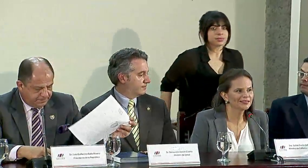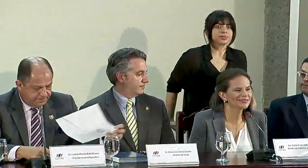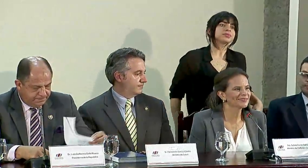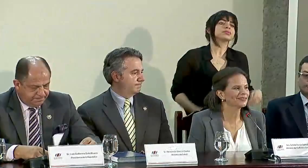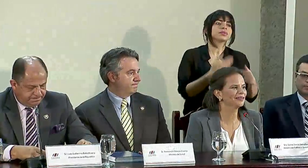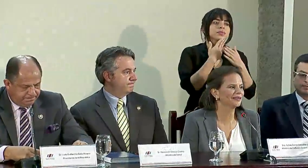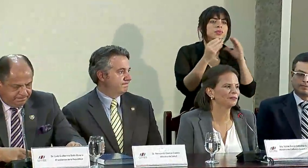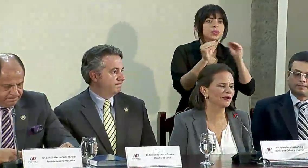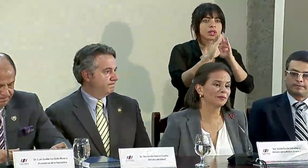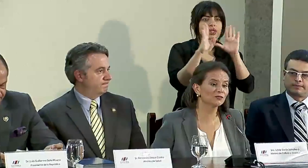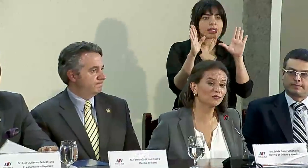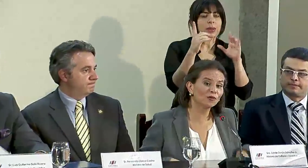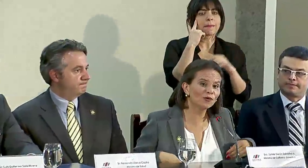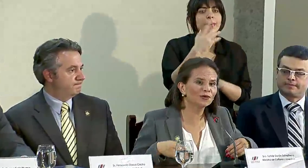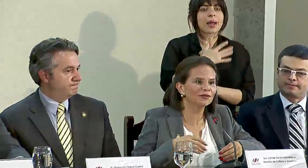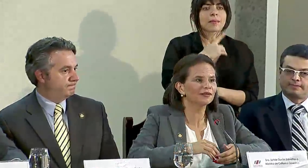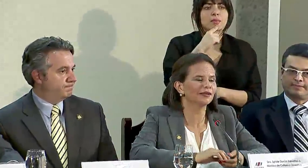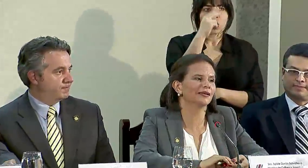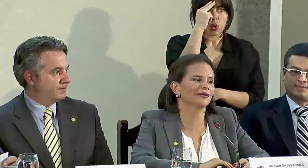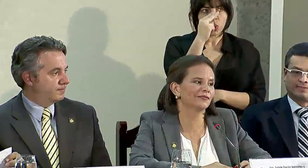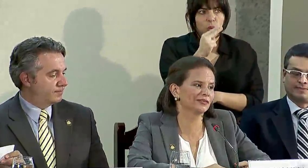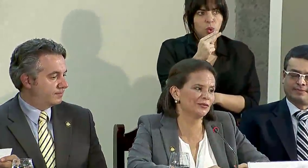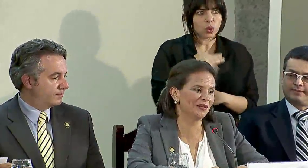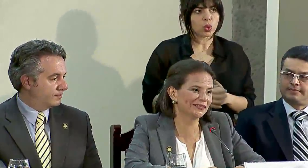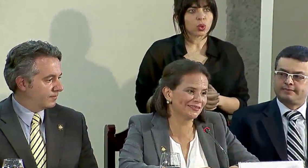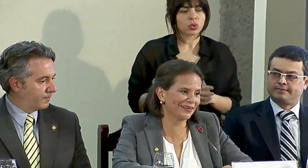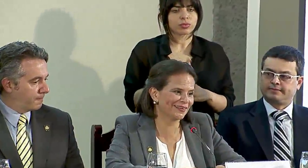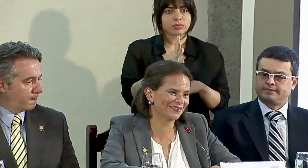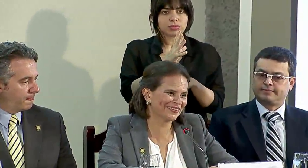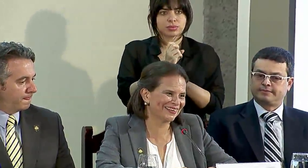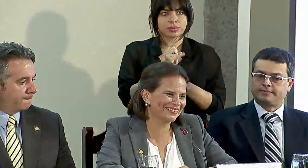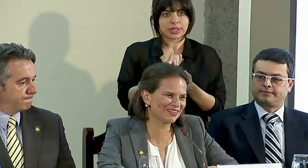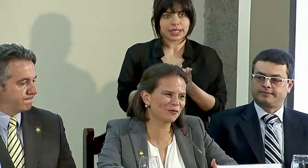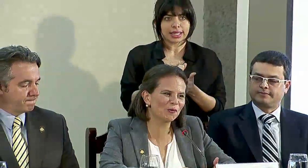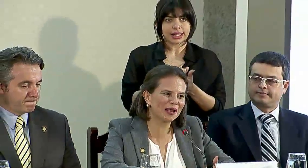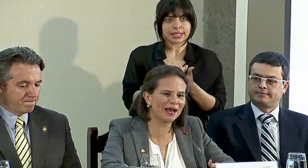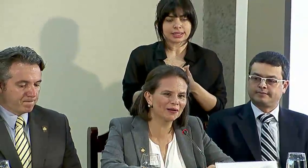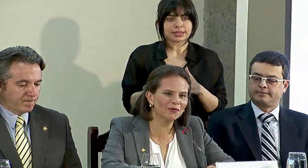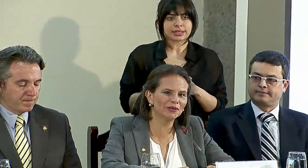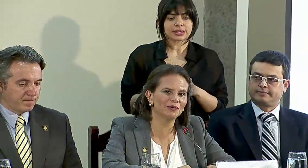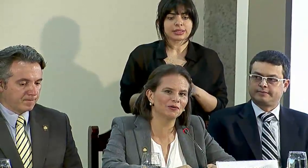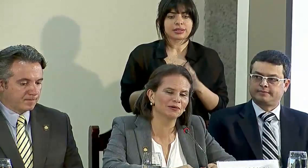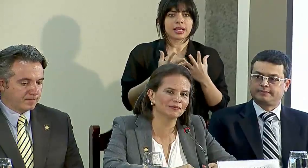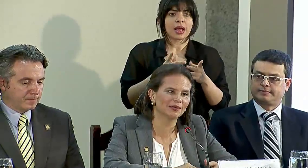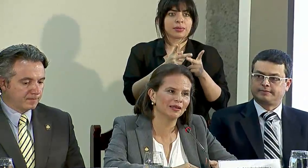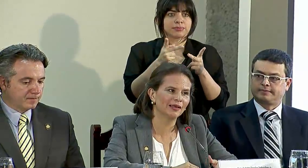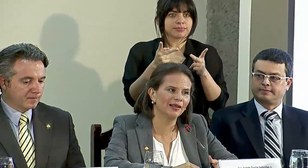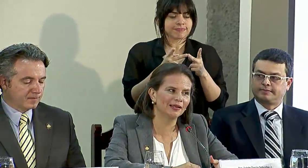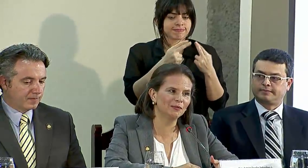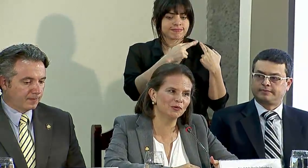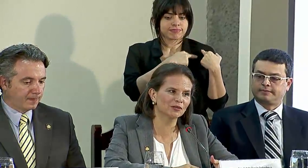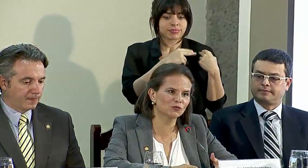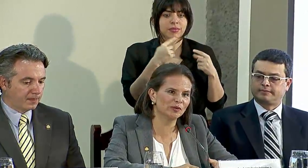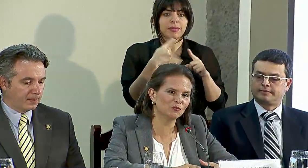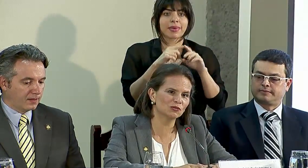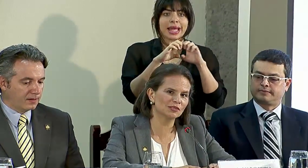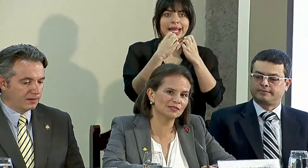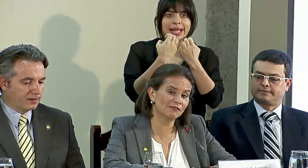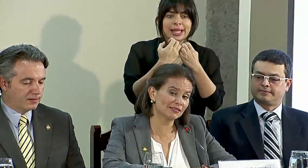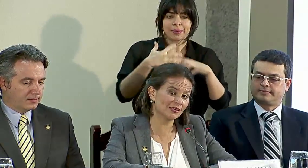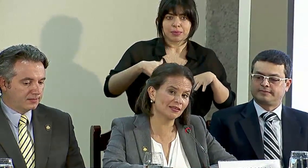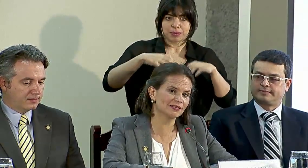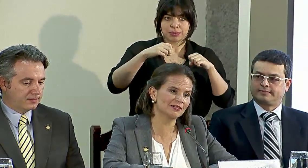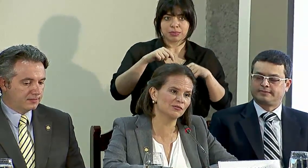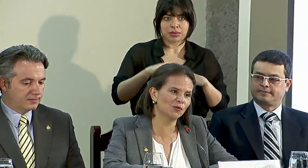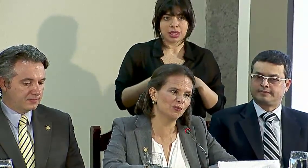Buenos días. Para mí es un honor recibir este nuevo encargo y con el equipo que asumimos